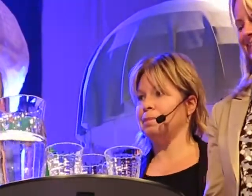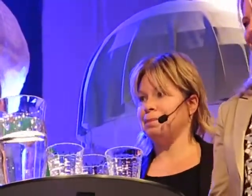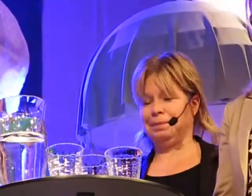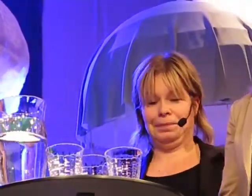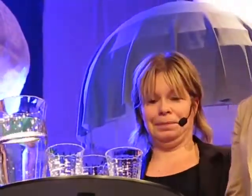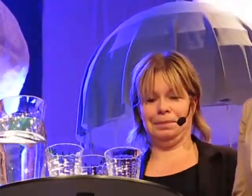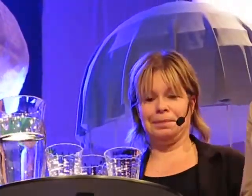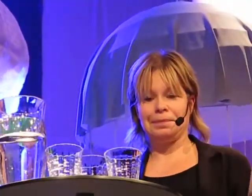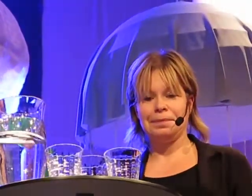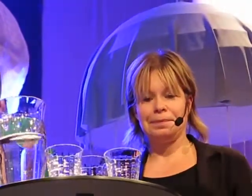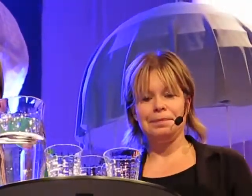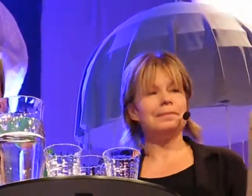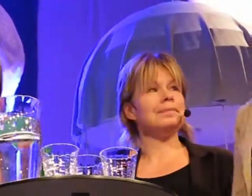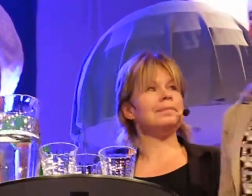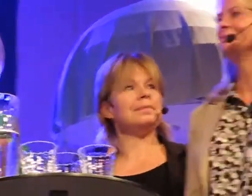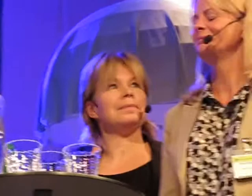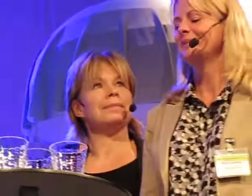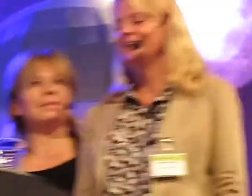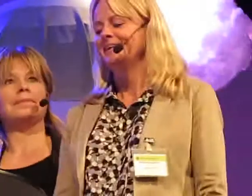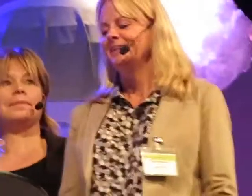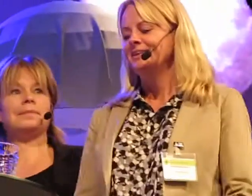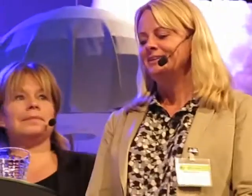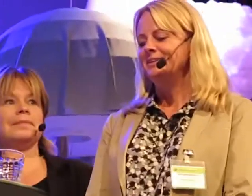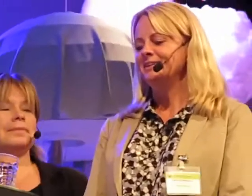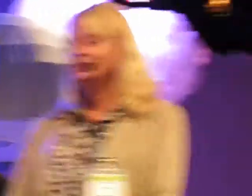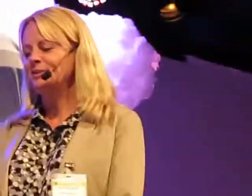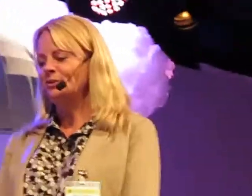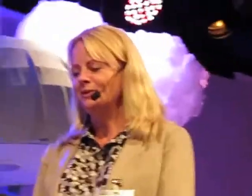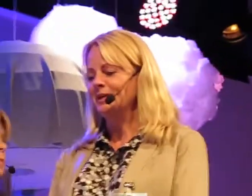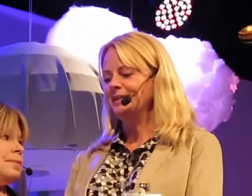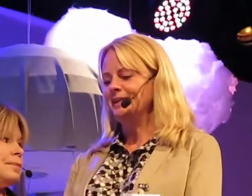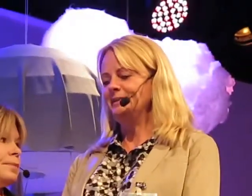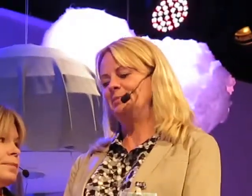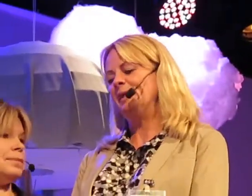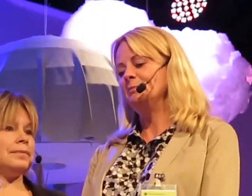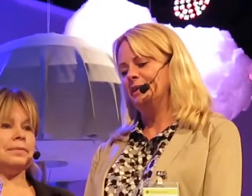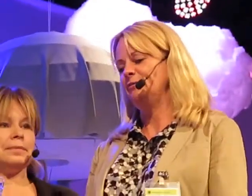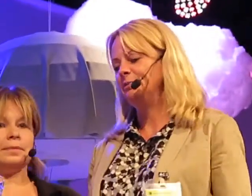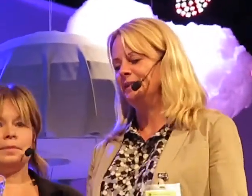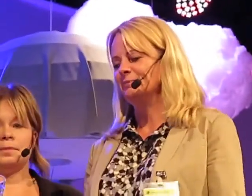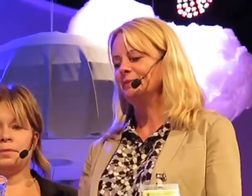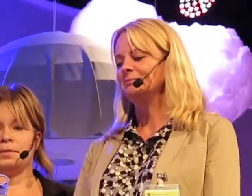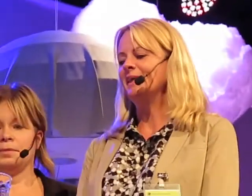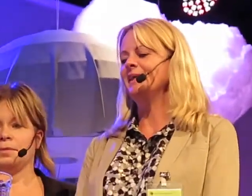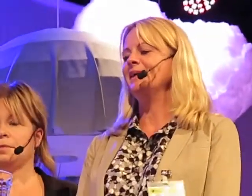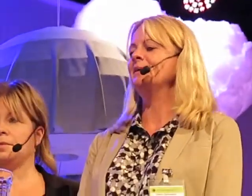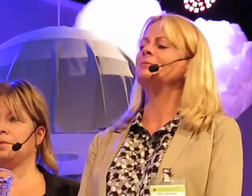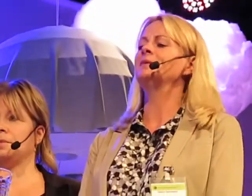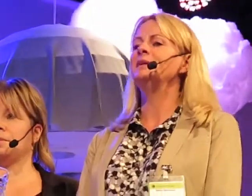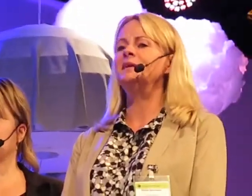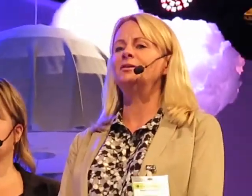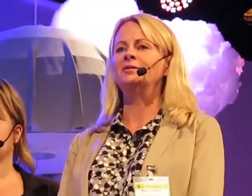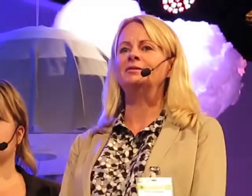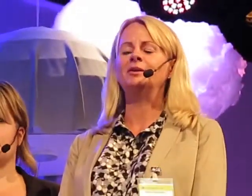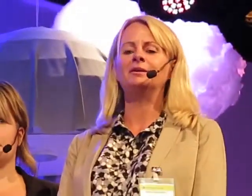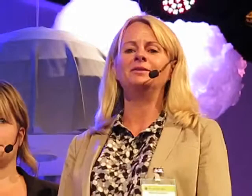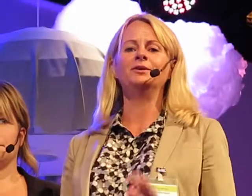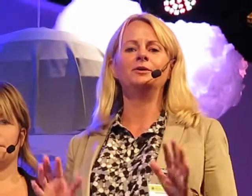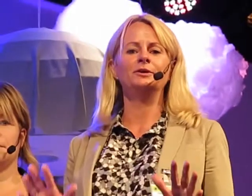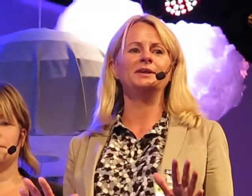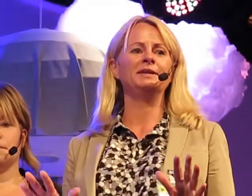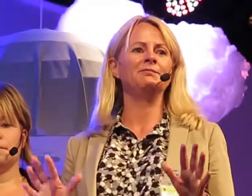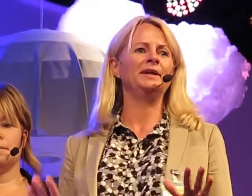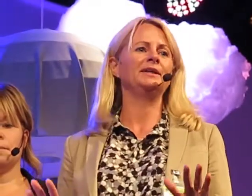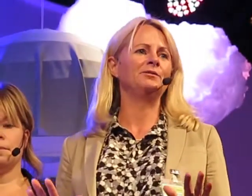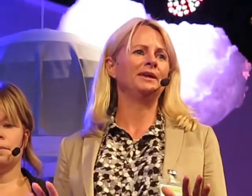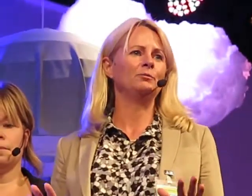var fantastiskt. Är det här som Primraff? Ja, Primraff. Det som vi vill göra, vi